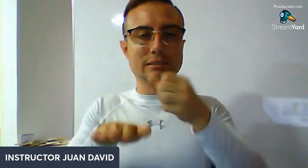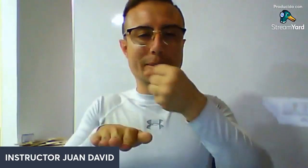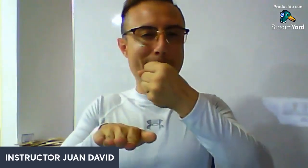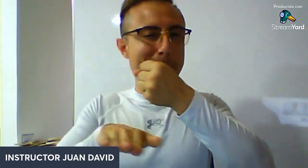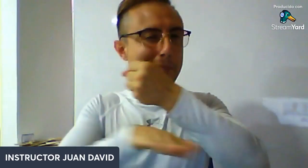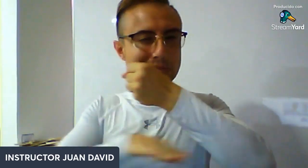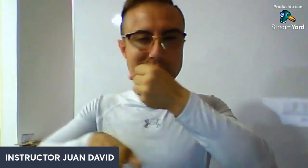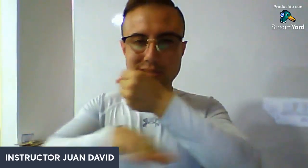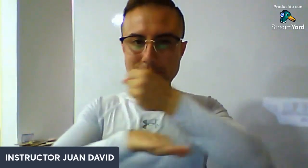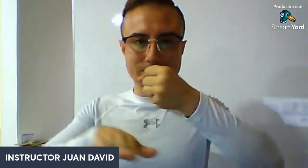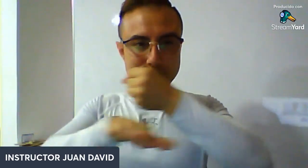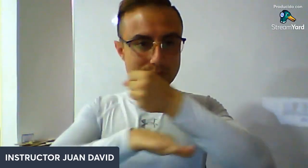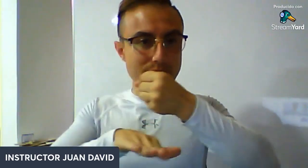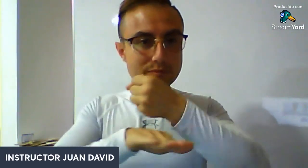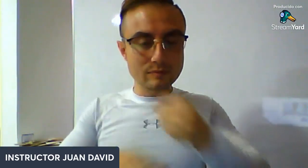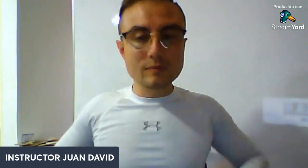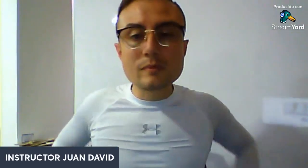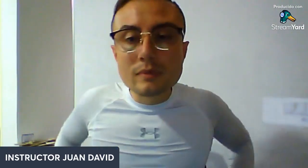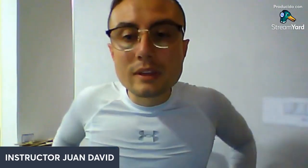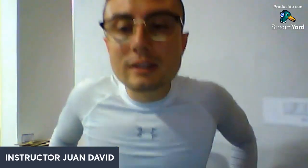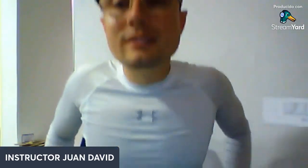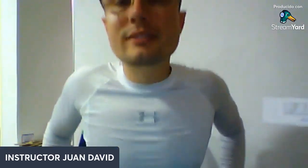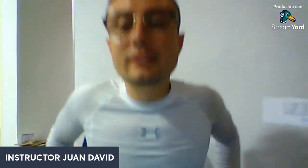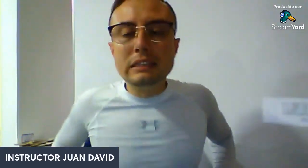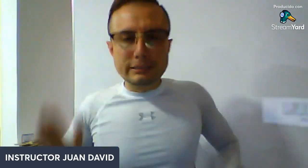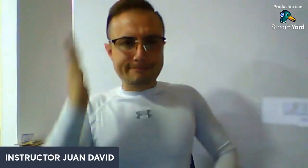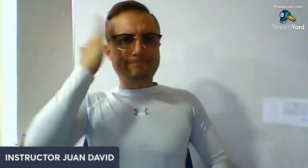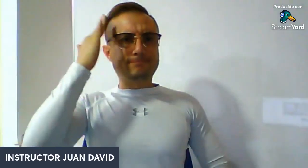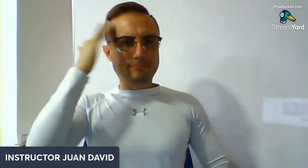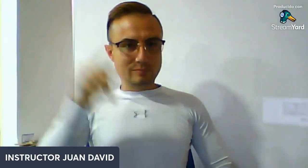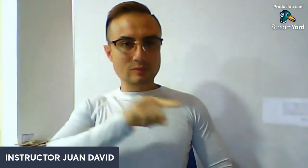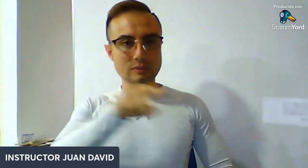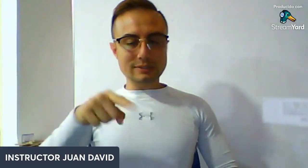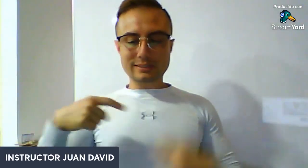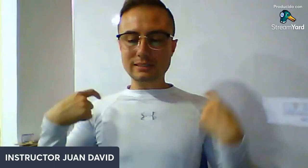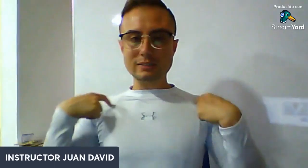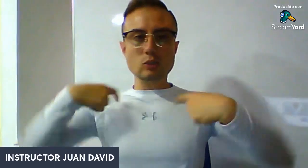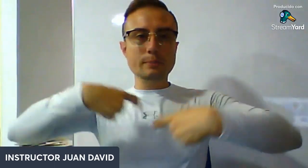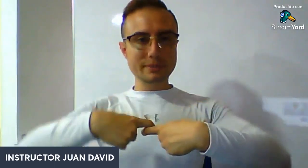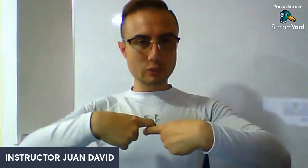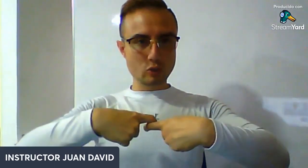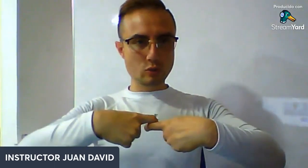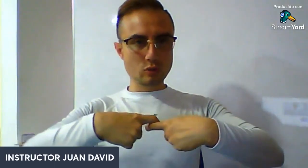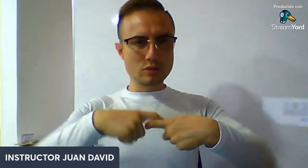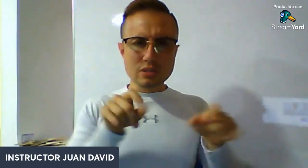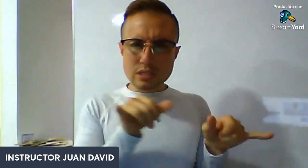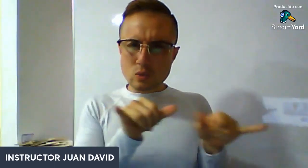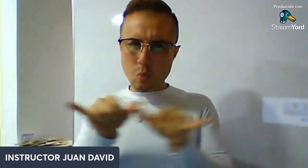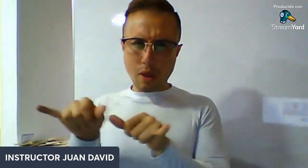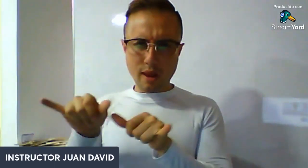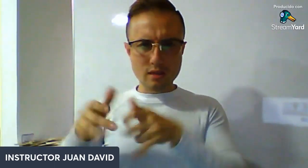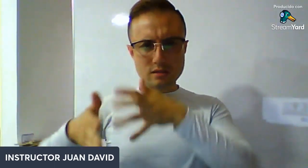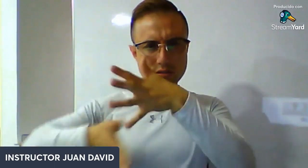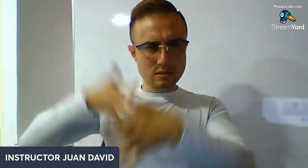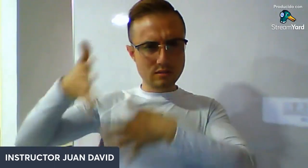vamos a dar un primer paso sí que es muy básico ustedes saben que el español